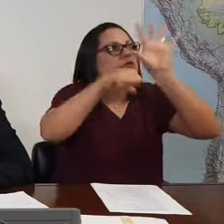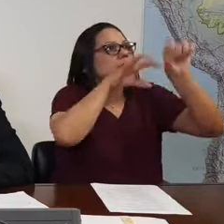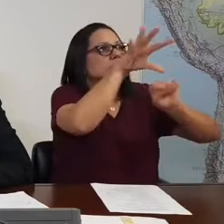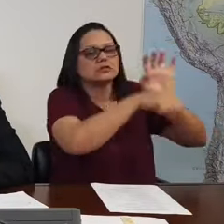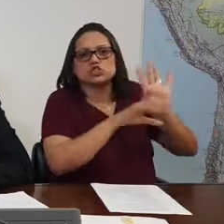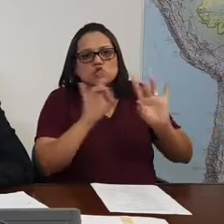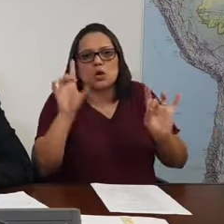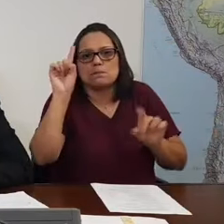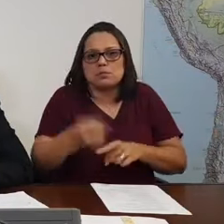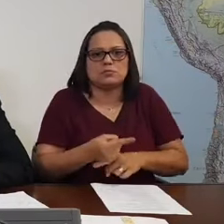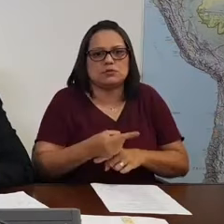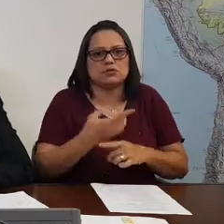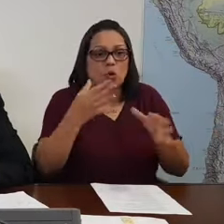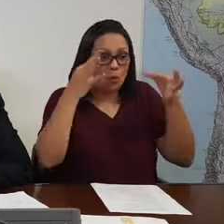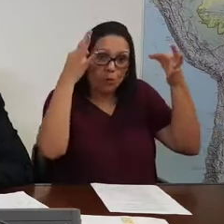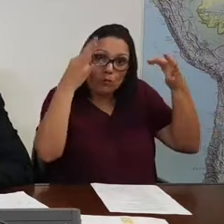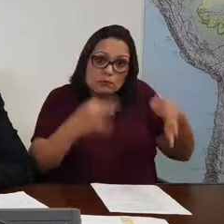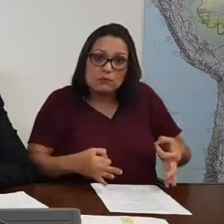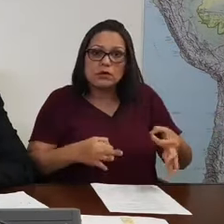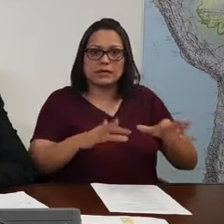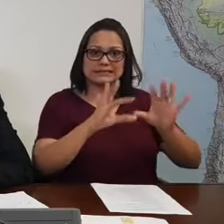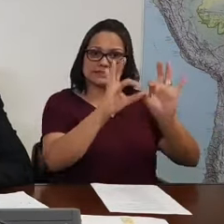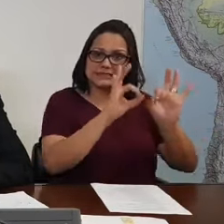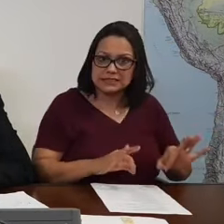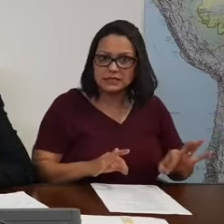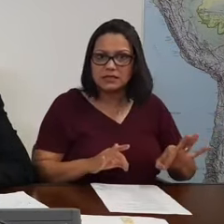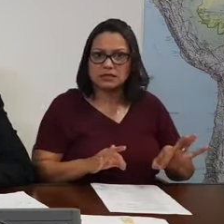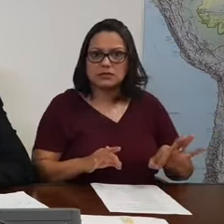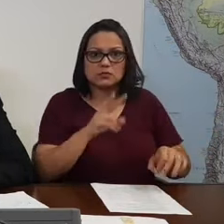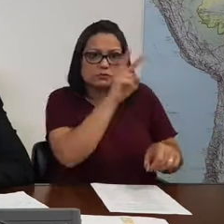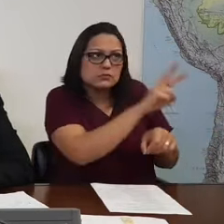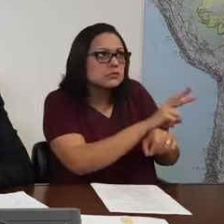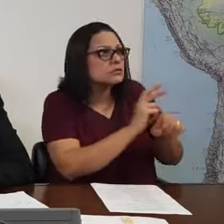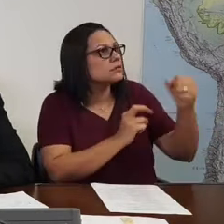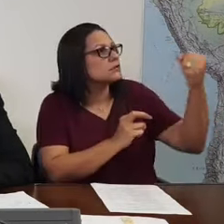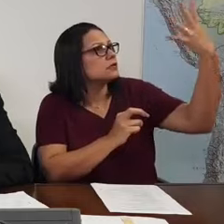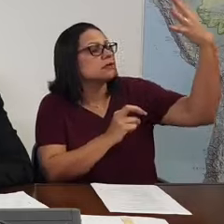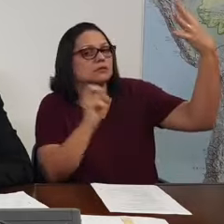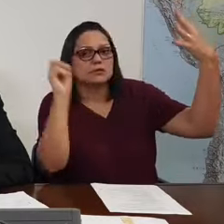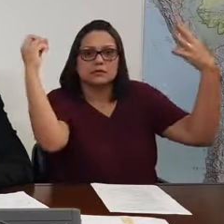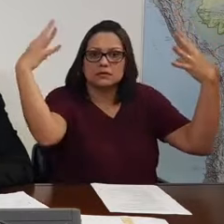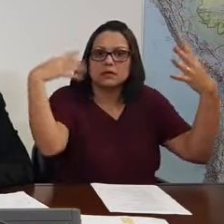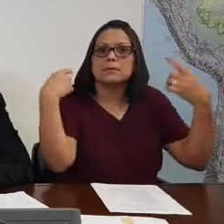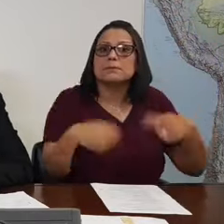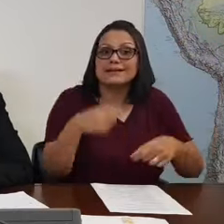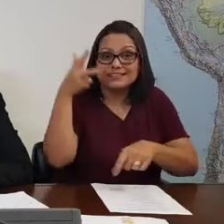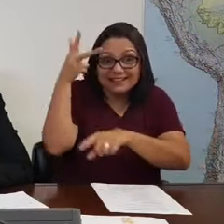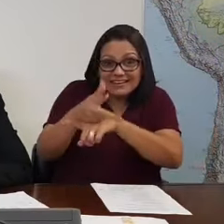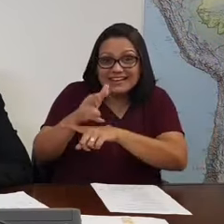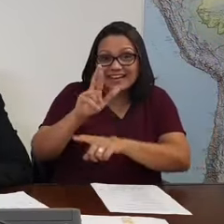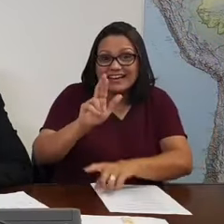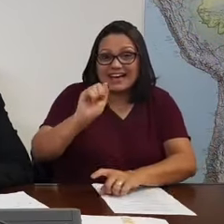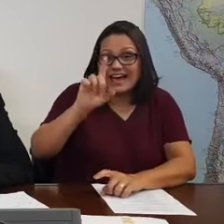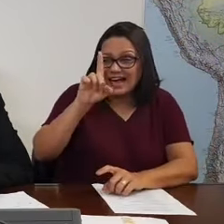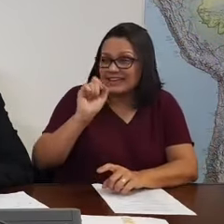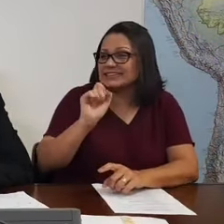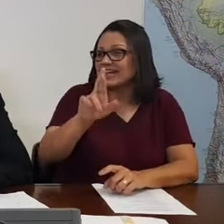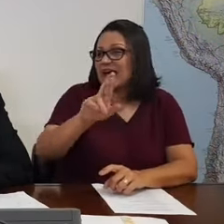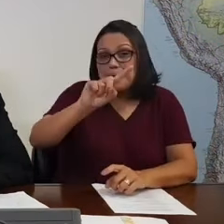possível, colocar onde exatamente deve ser colocado e ser sinalizado. Cada radar, se porventura forem 1.000